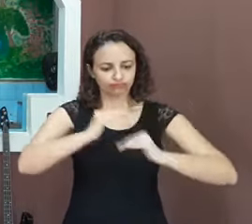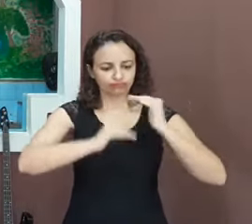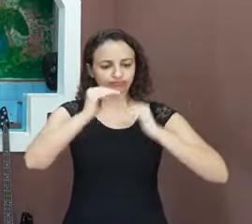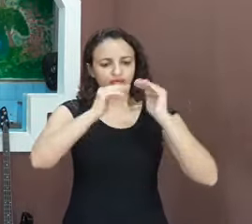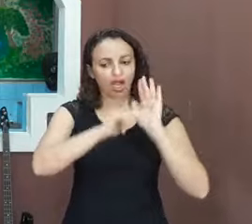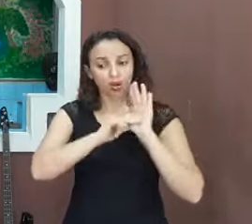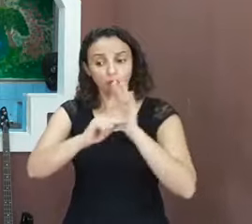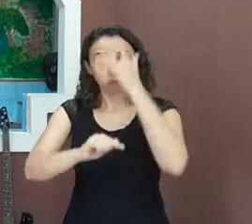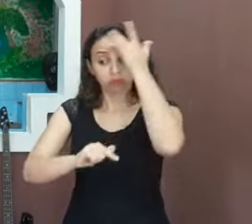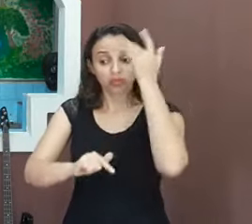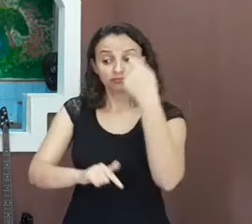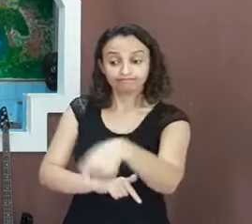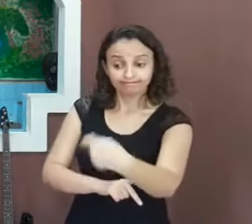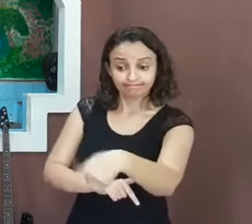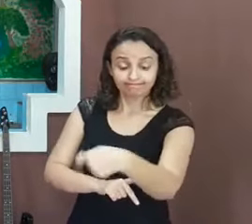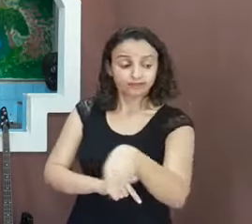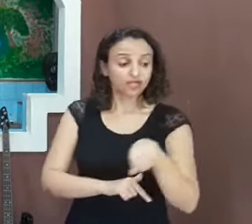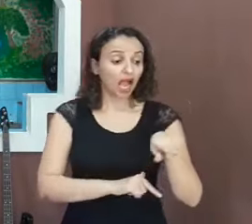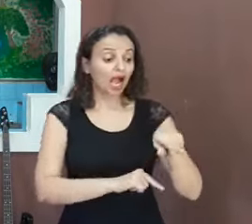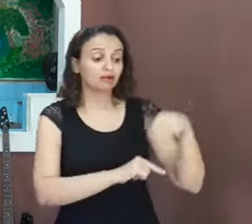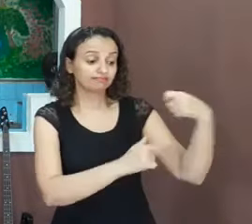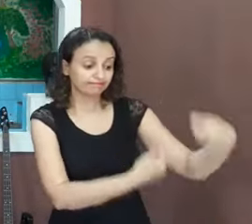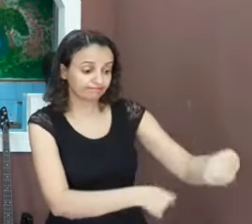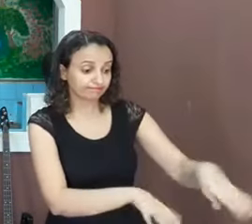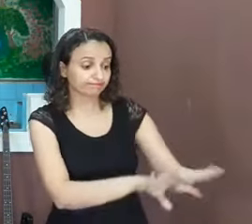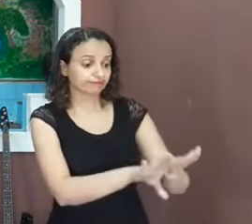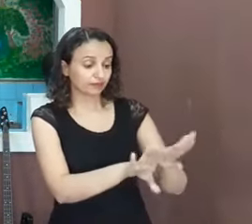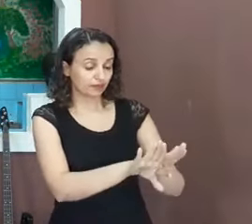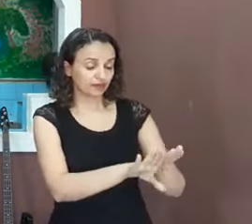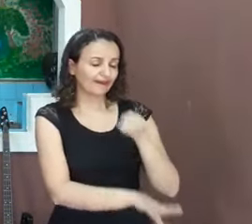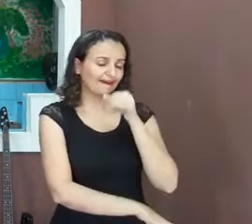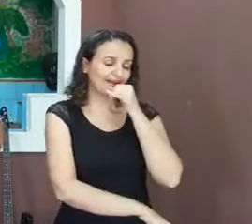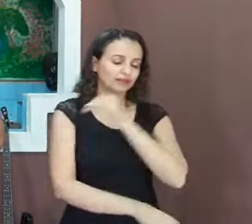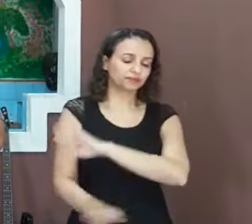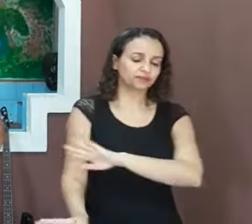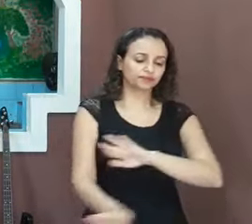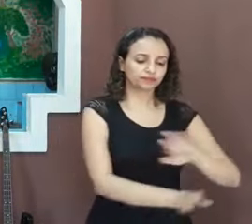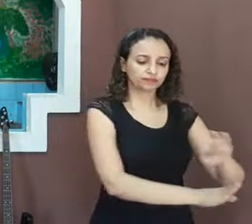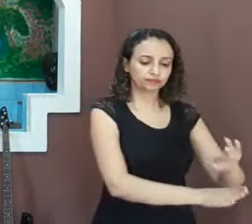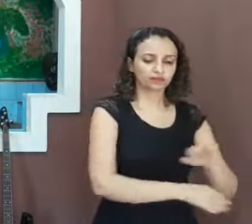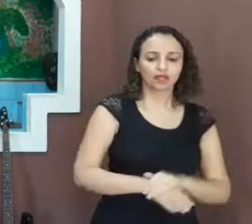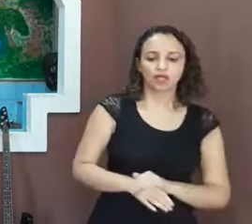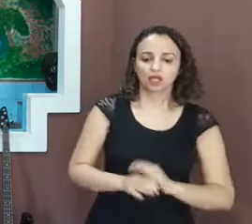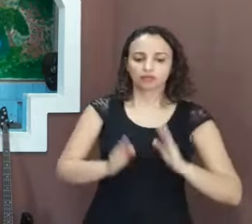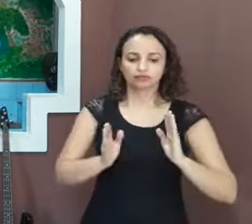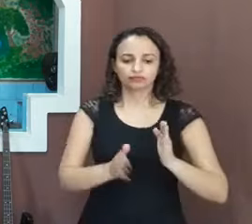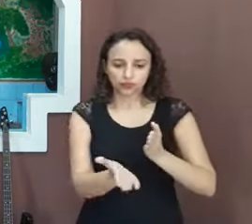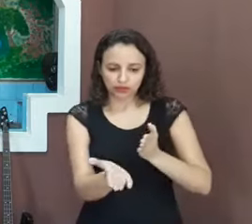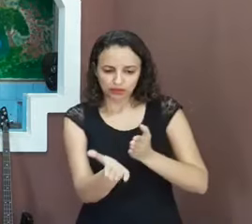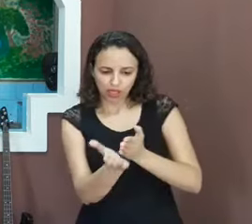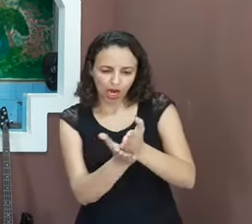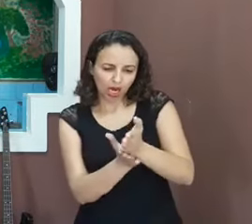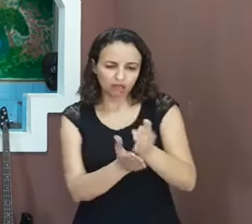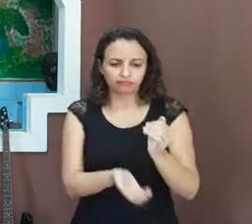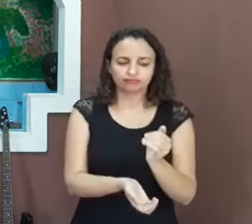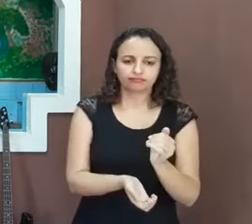necessitados. Passando pela estrada, às vezes nós vemos aquelas pessoas que são